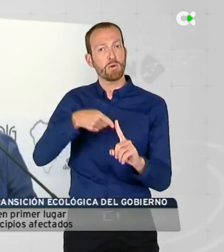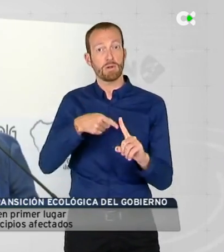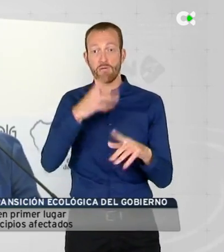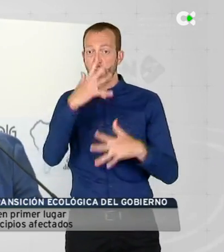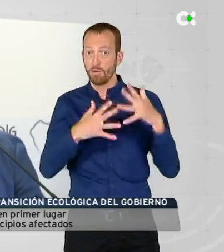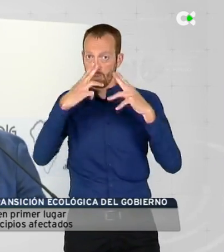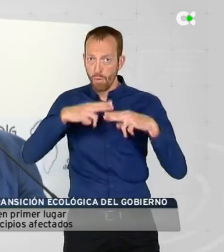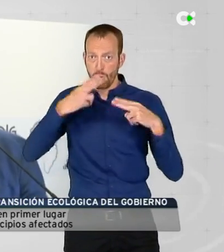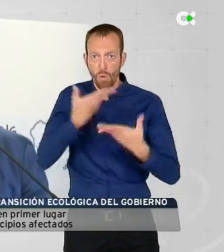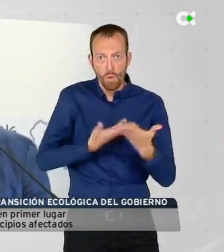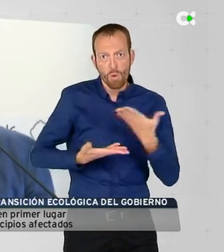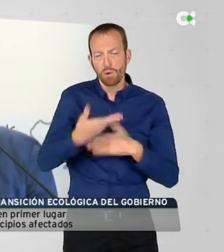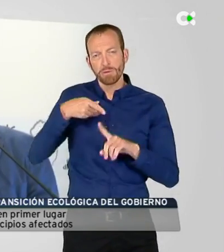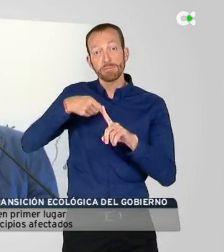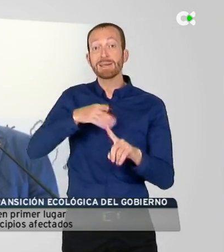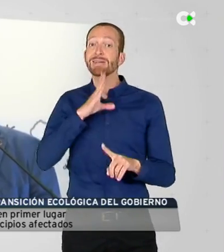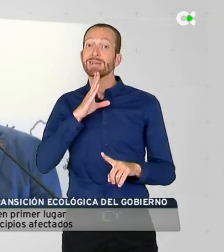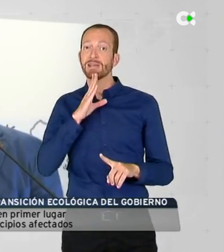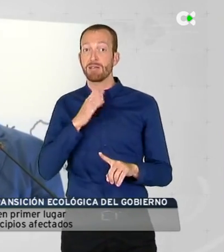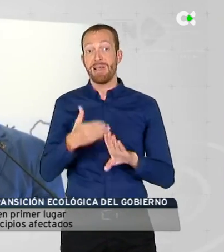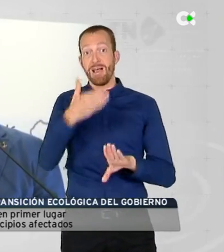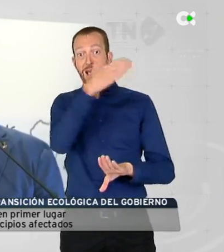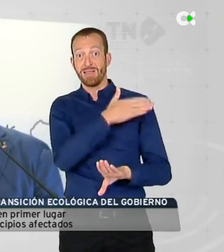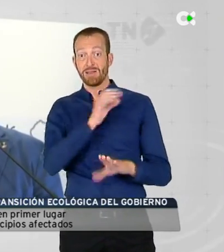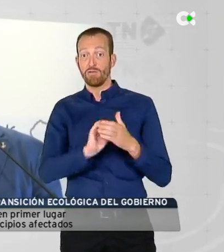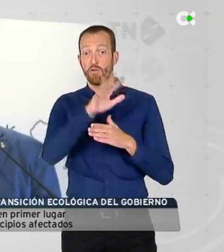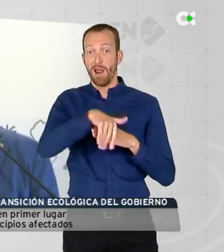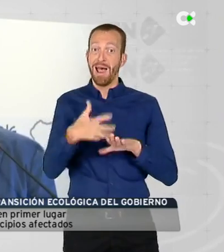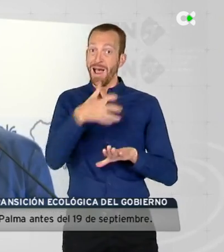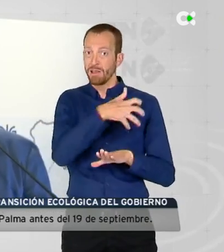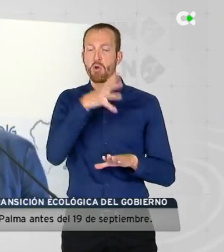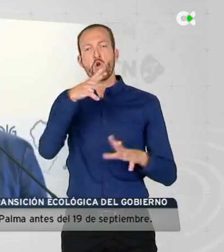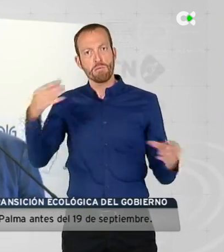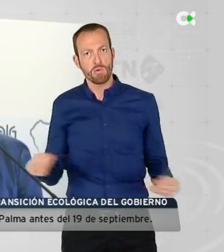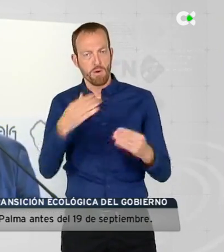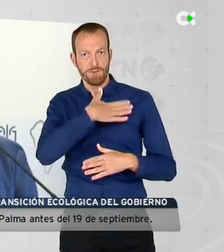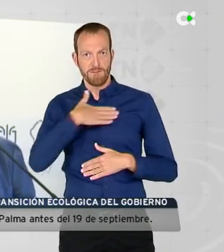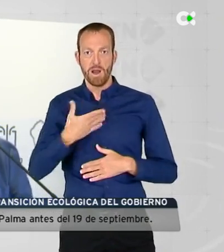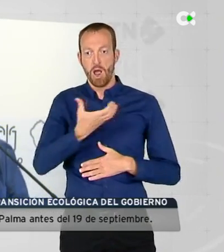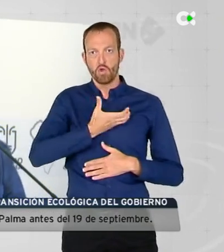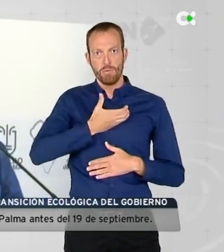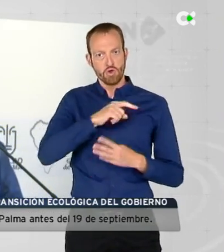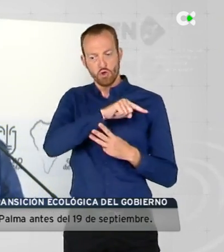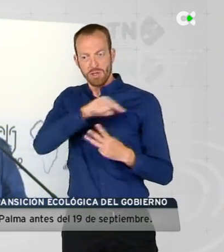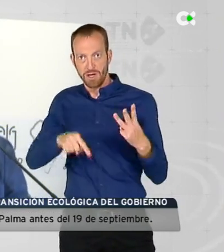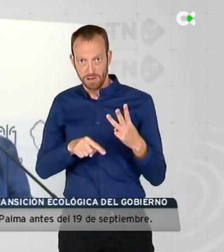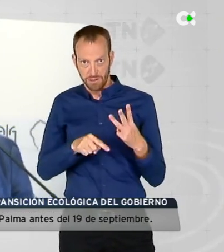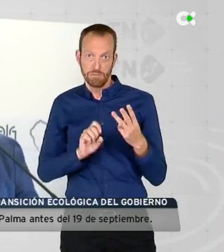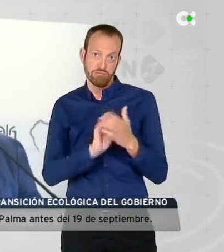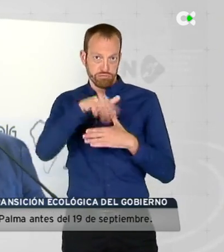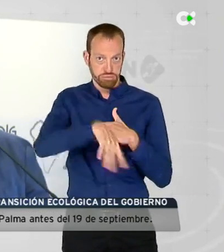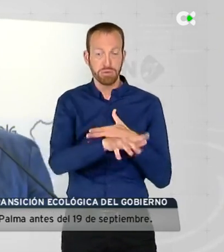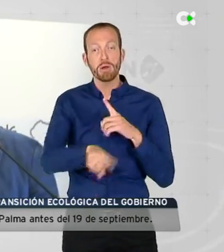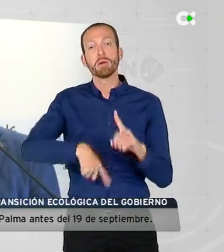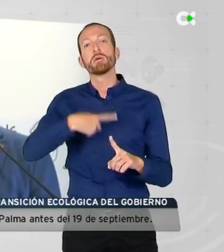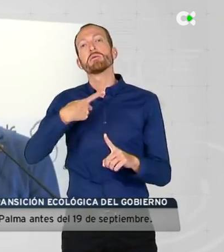es mejorar lo que había, en primer lugar, en los tres municipios afectados, y por extensión, en la isla de La Palma, antes